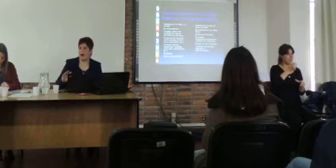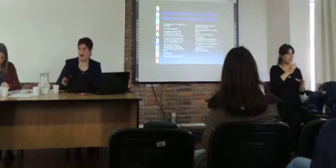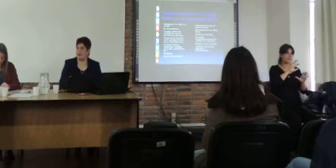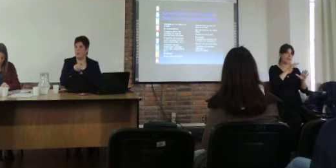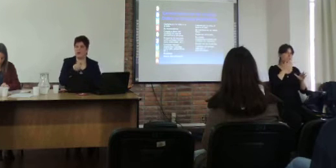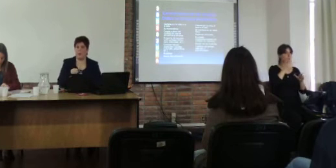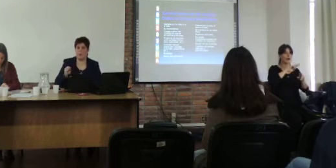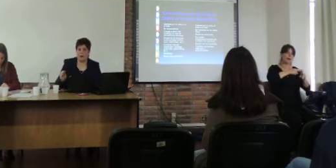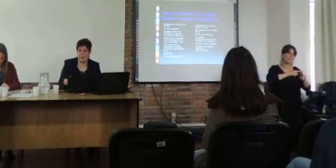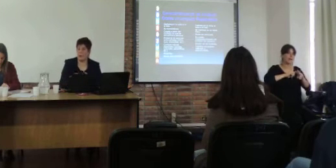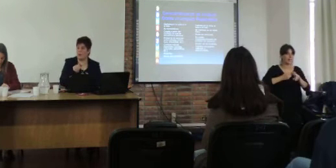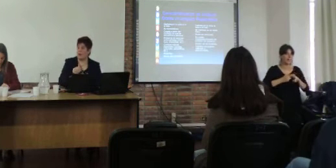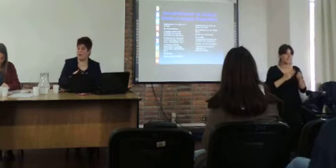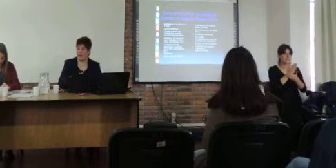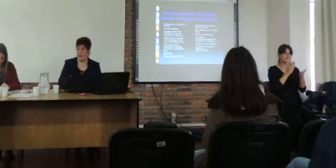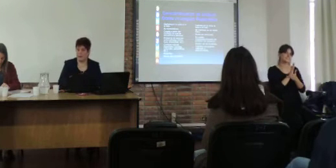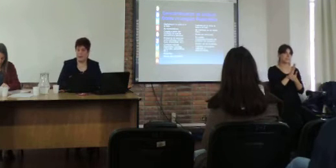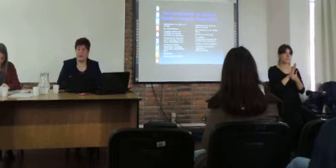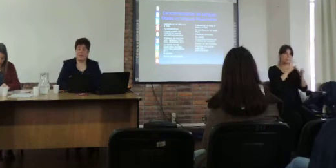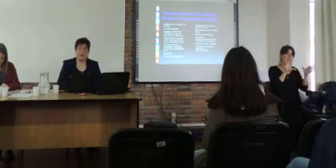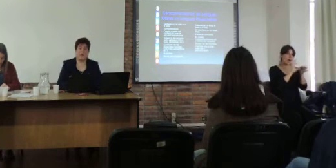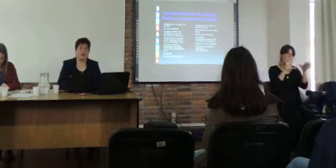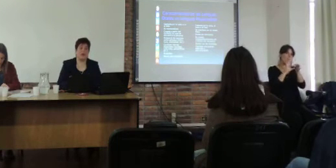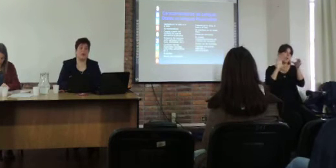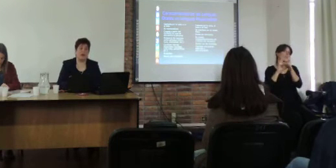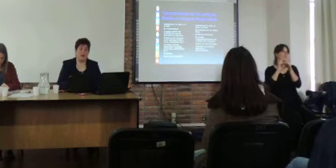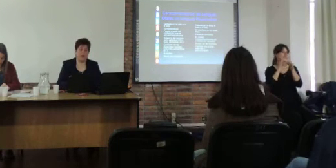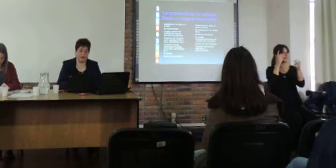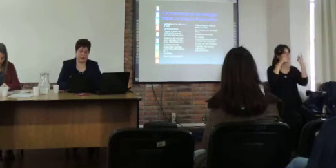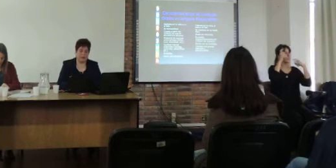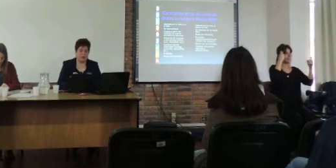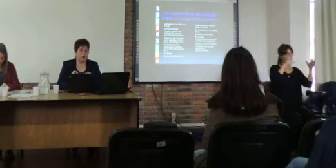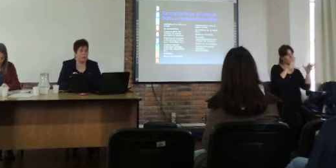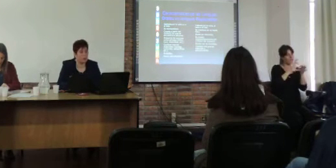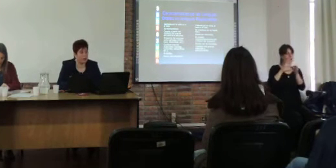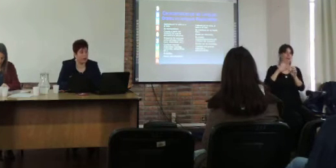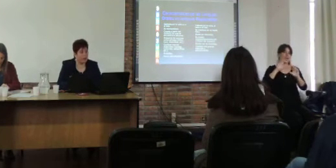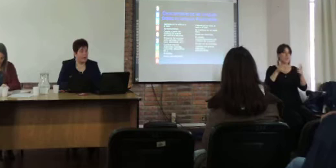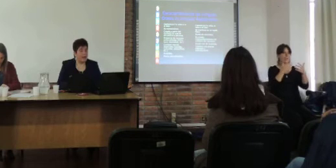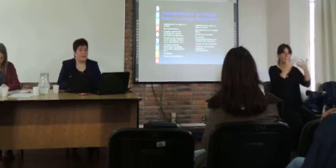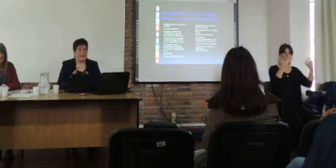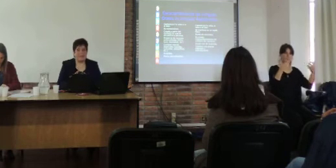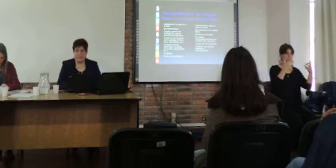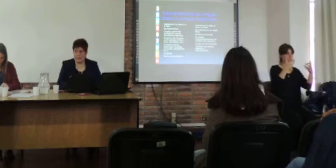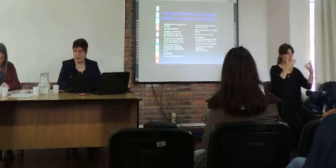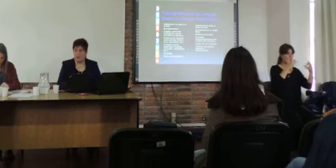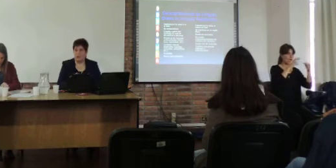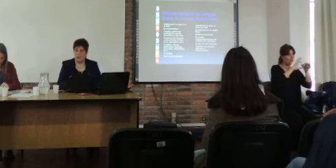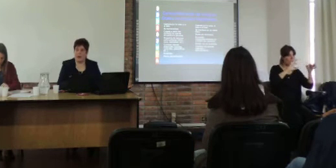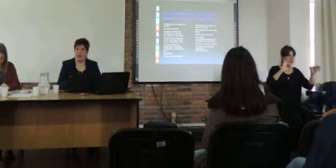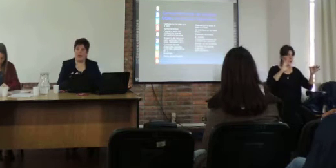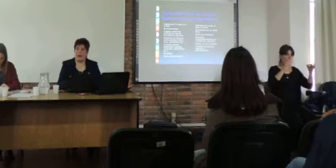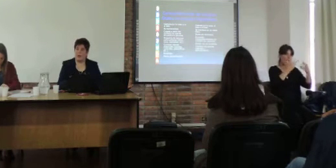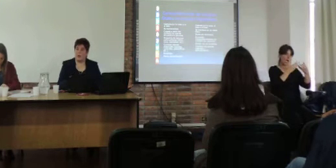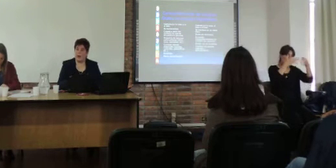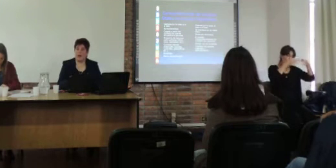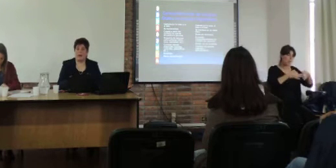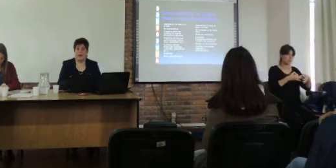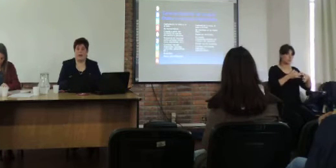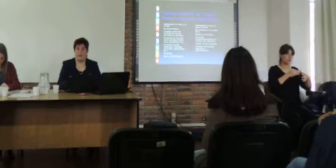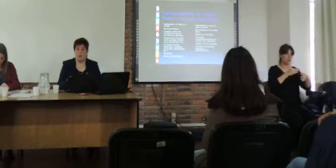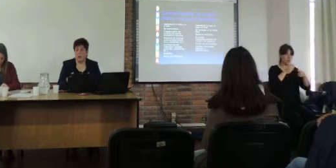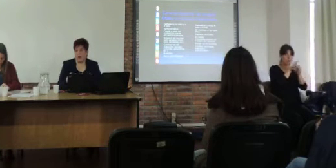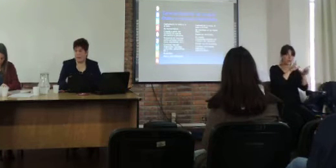o en las que uno recurre para unir ideas, ya que no es una lengua que tenga una estructura precisa. Al contrario, la lengua